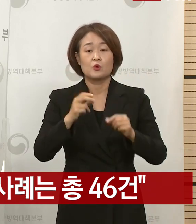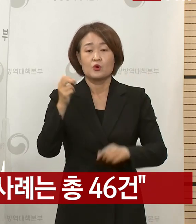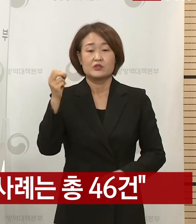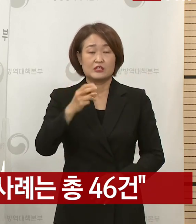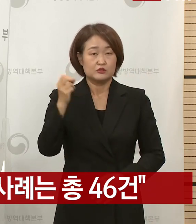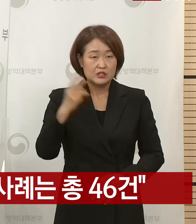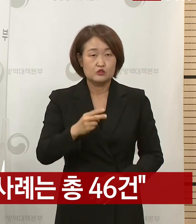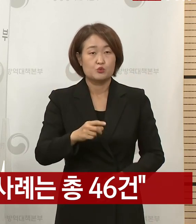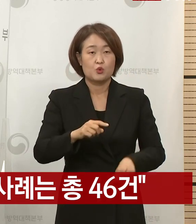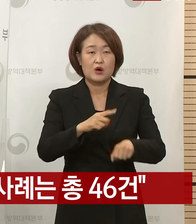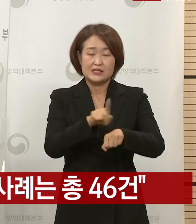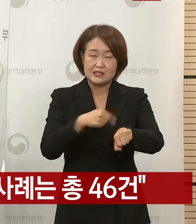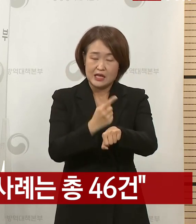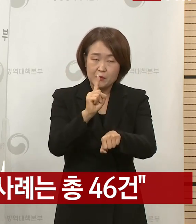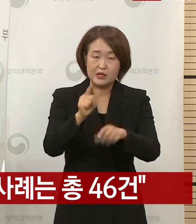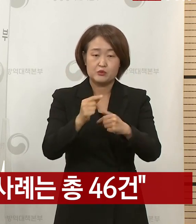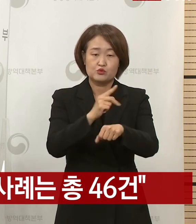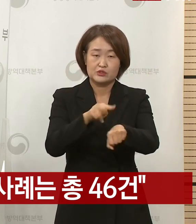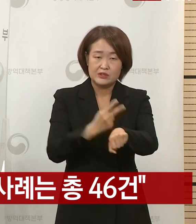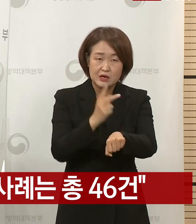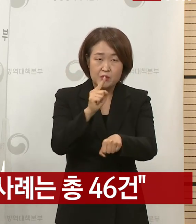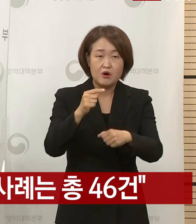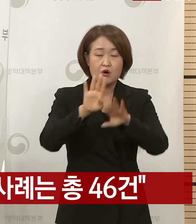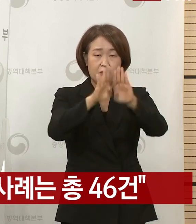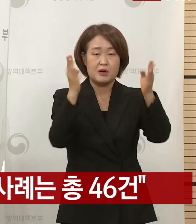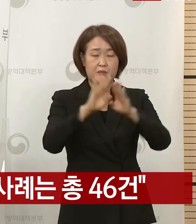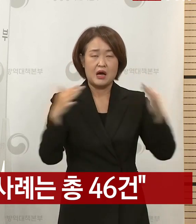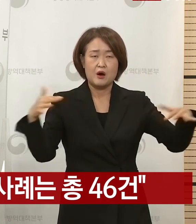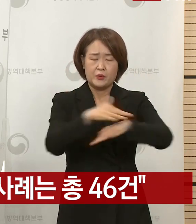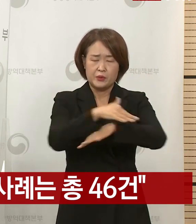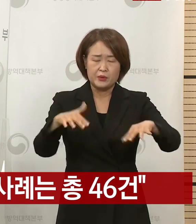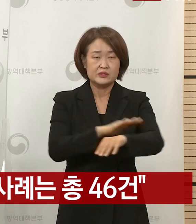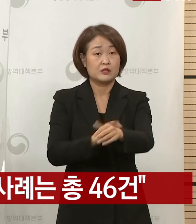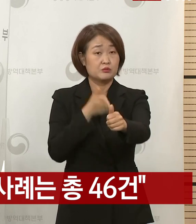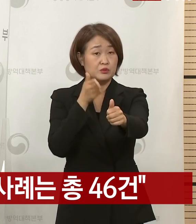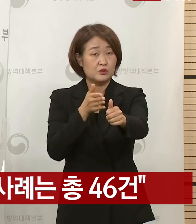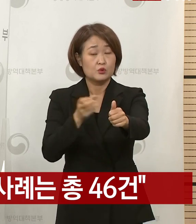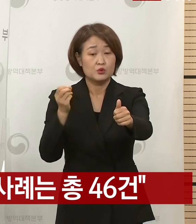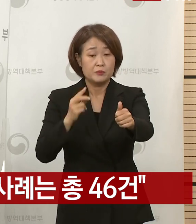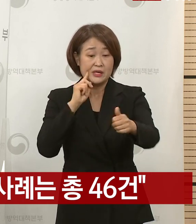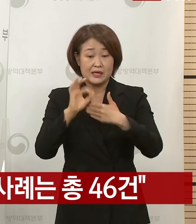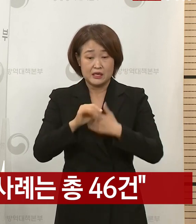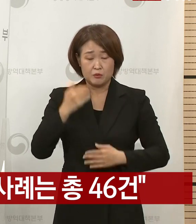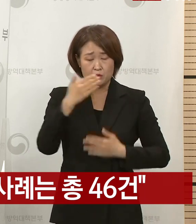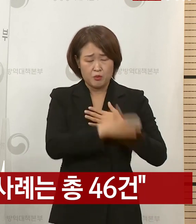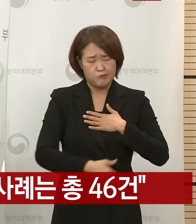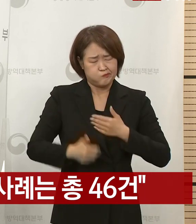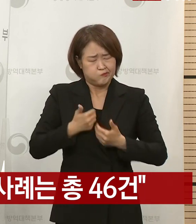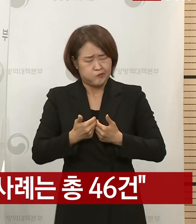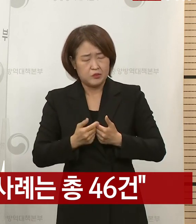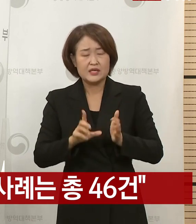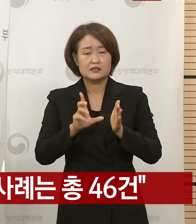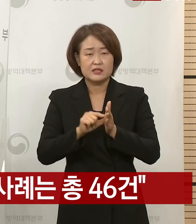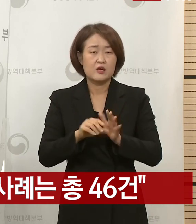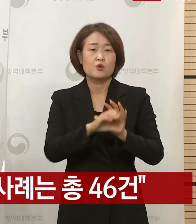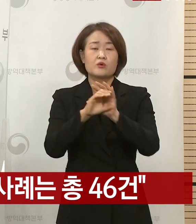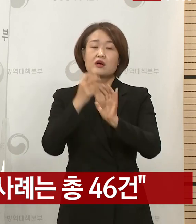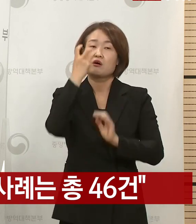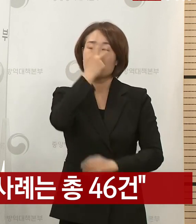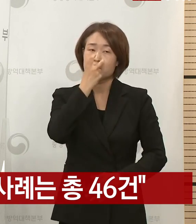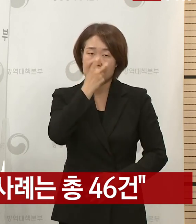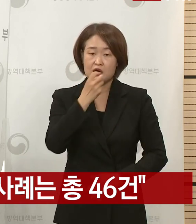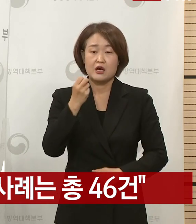주기적인 환기와 소독, 그리고 유증상자분들은 즉시 검사받기 등의 방역수칙을 꼭